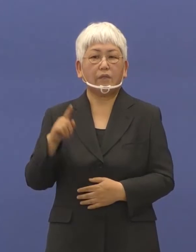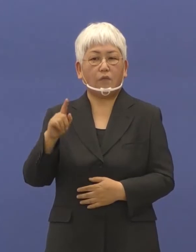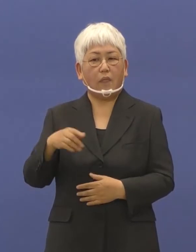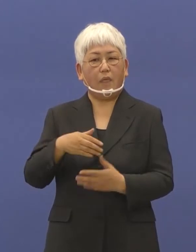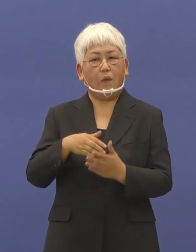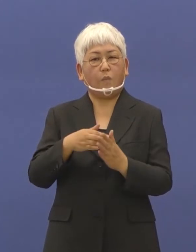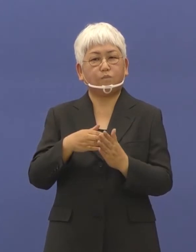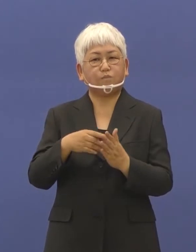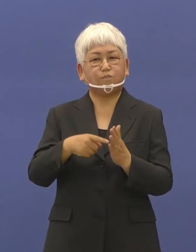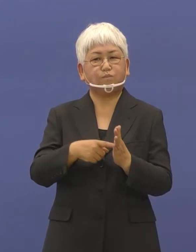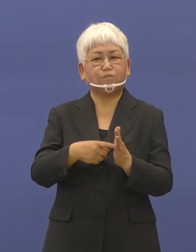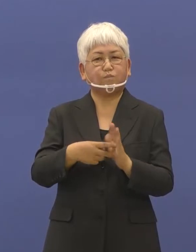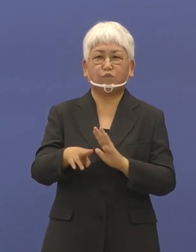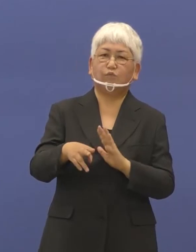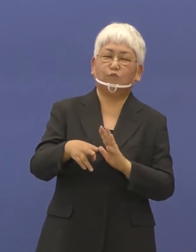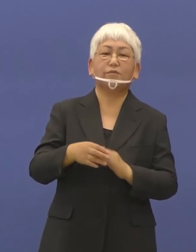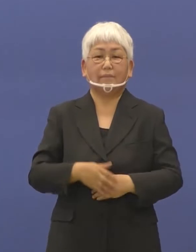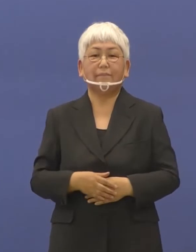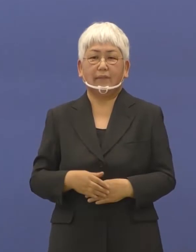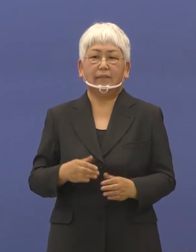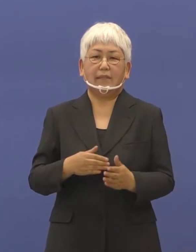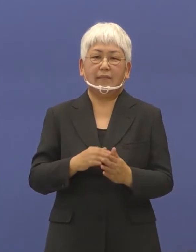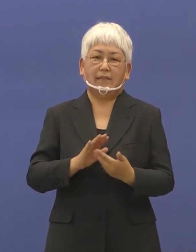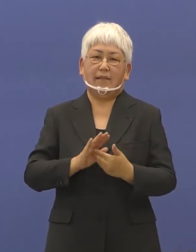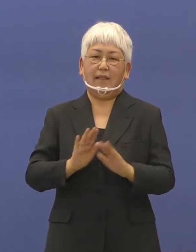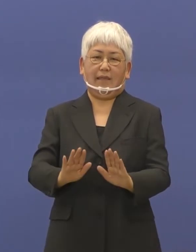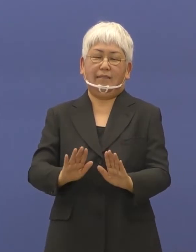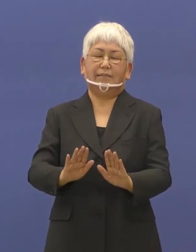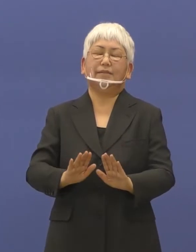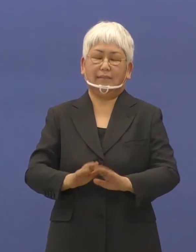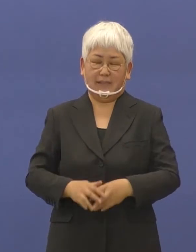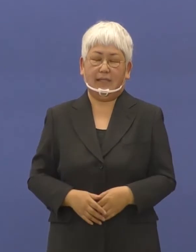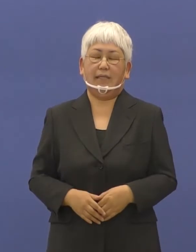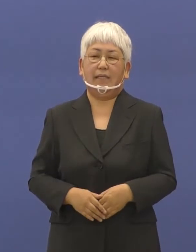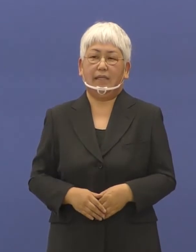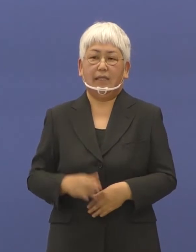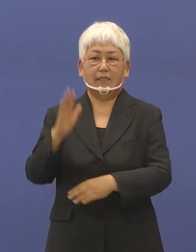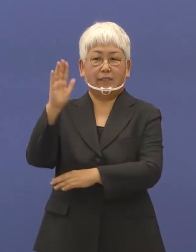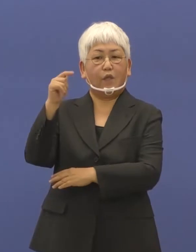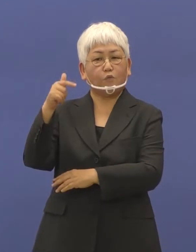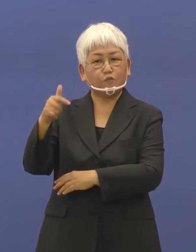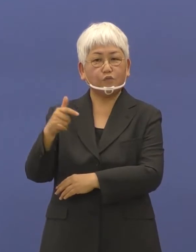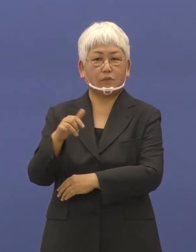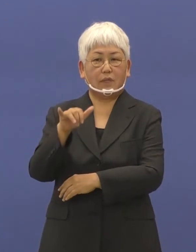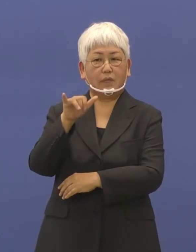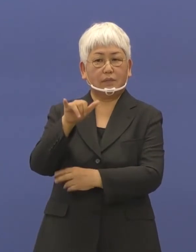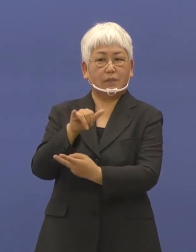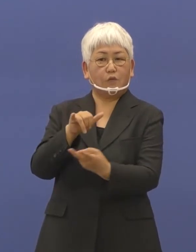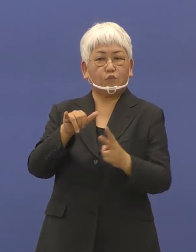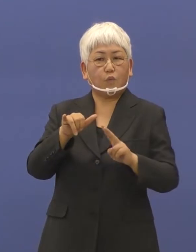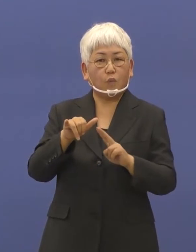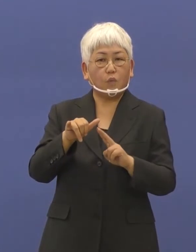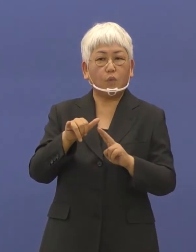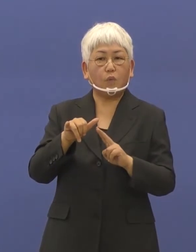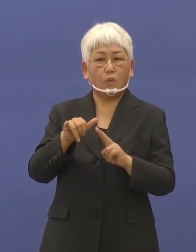返して、そもそも政府が、野党の人の声